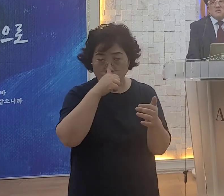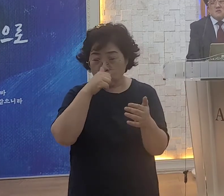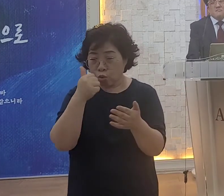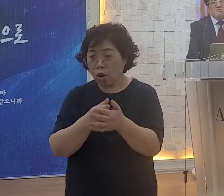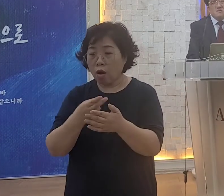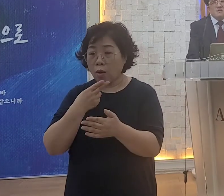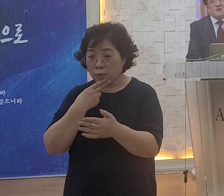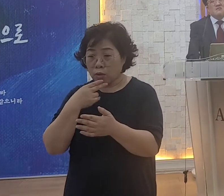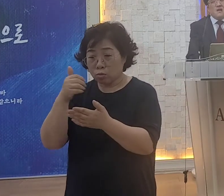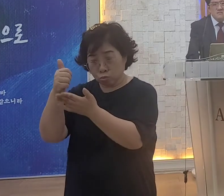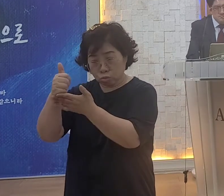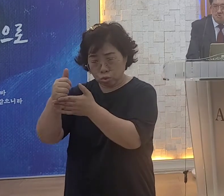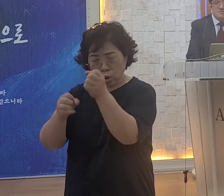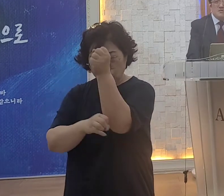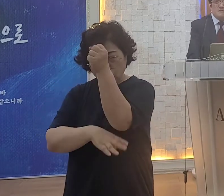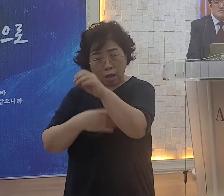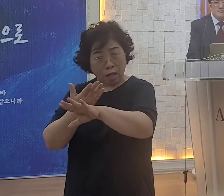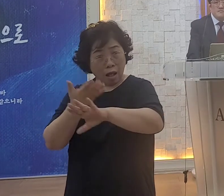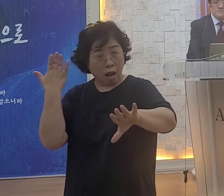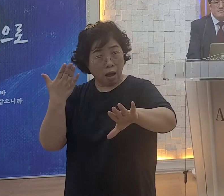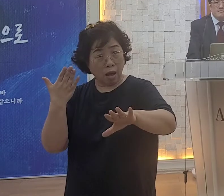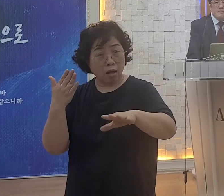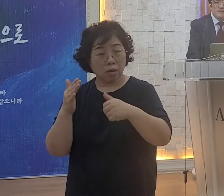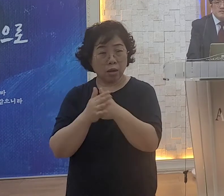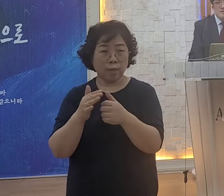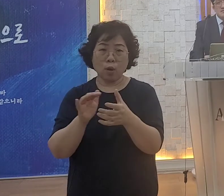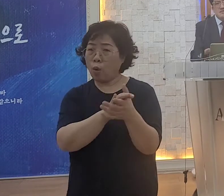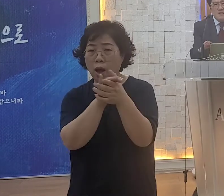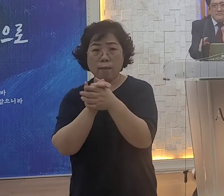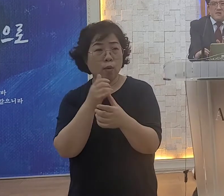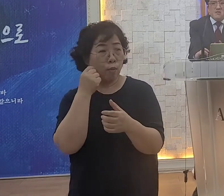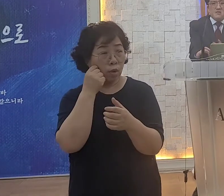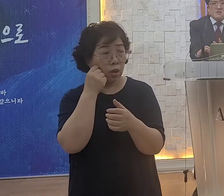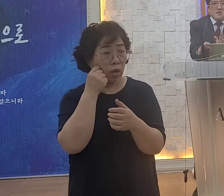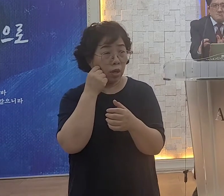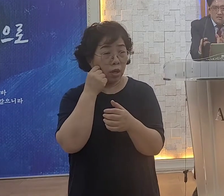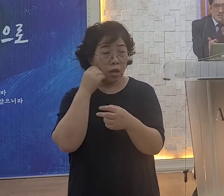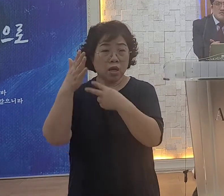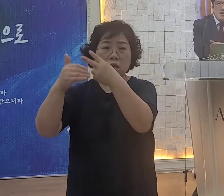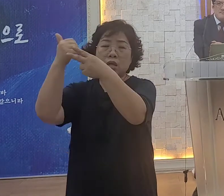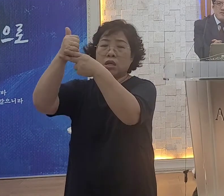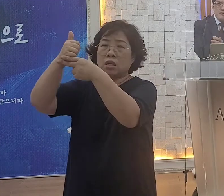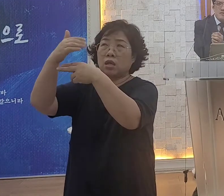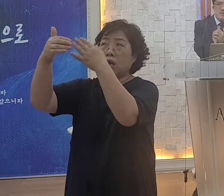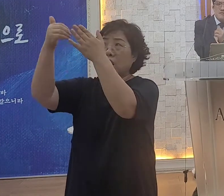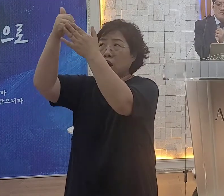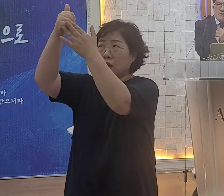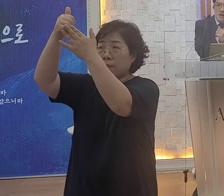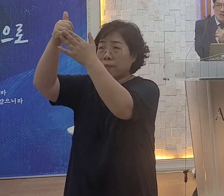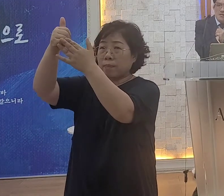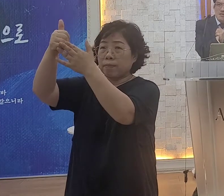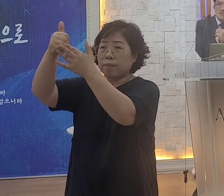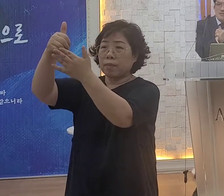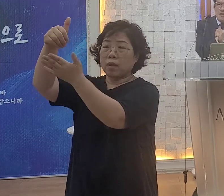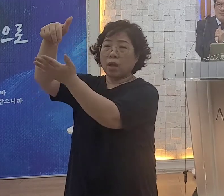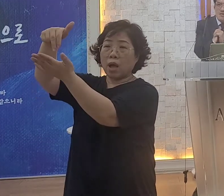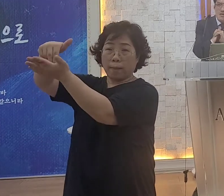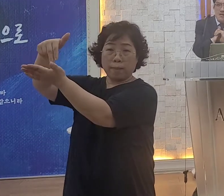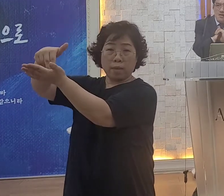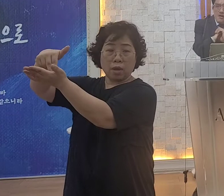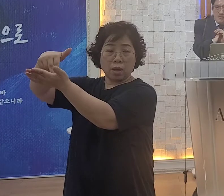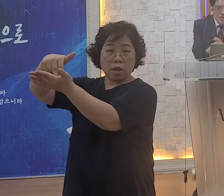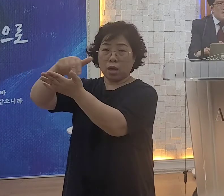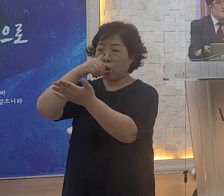분하고는 본질상 다른 존재, 그 신 앞에, 거룩하신 신 앞에 죄가 있는